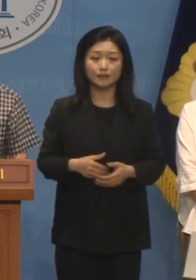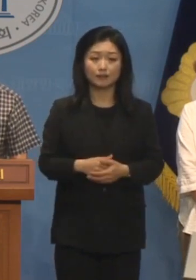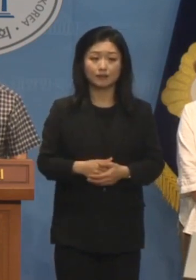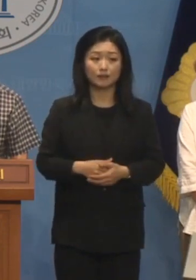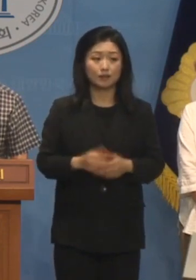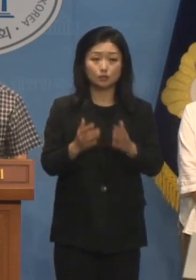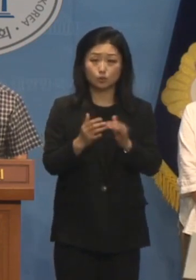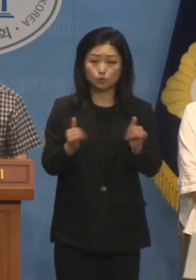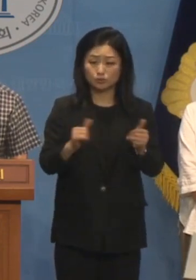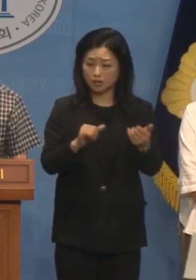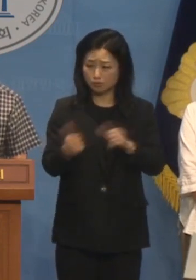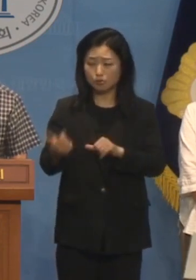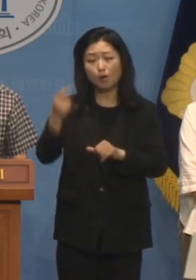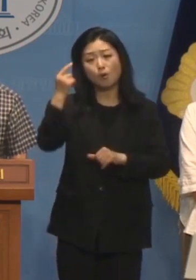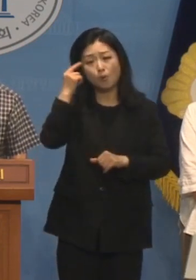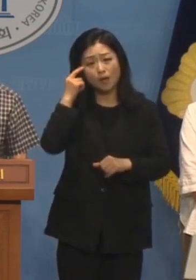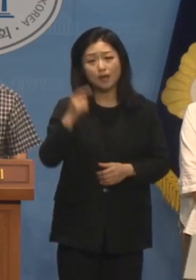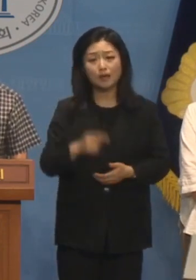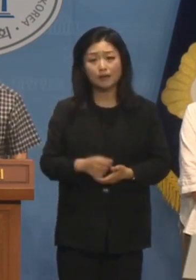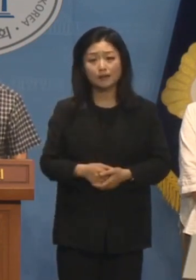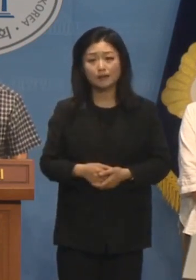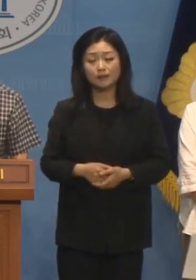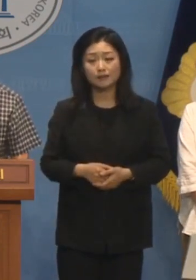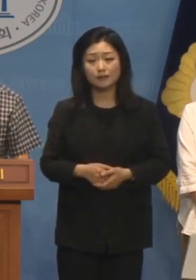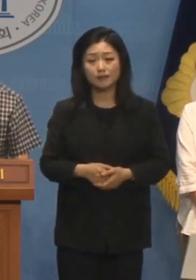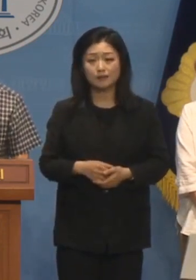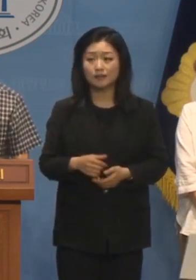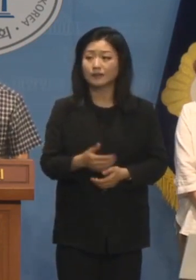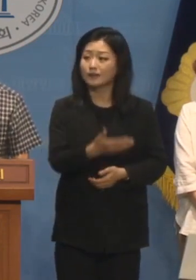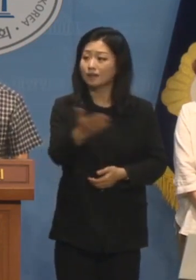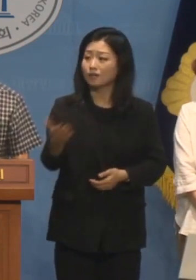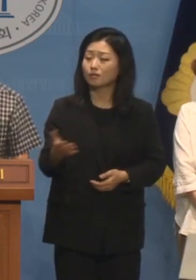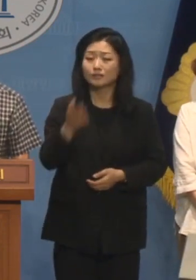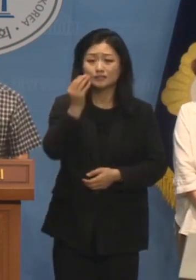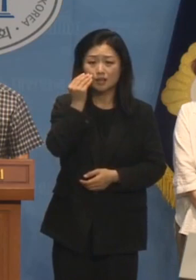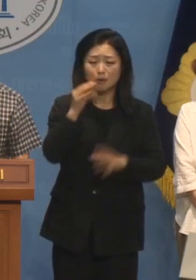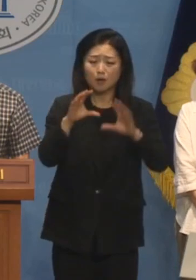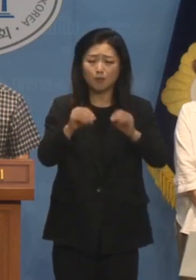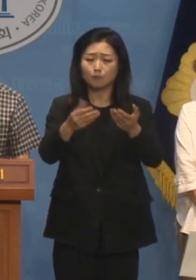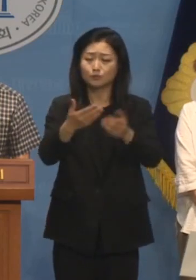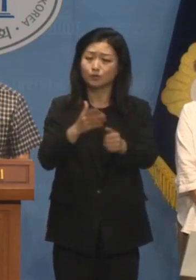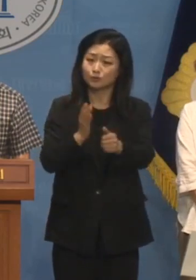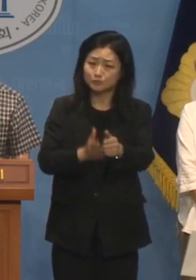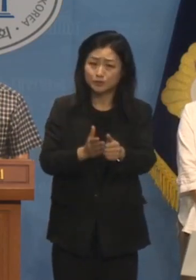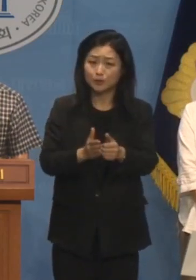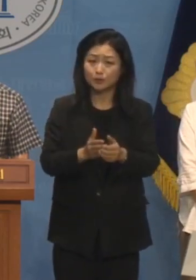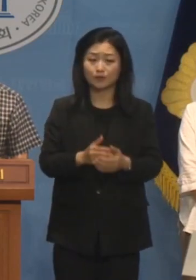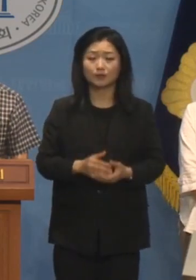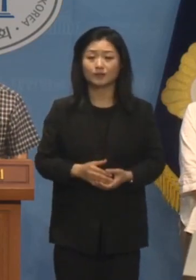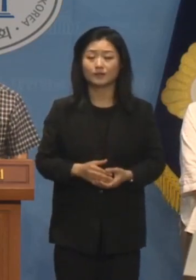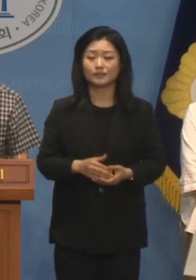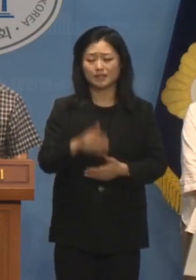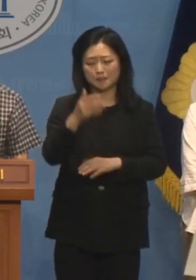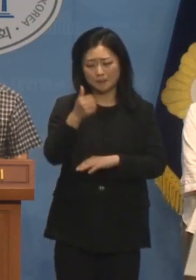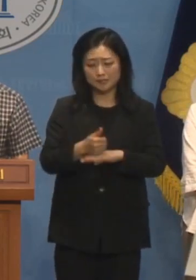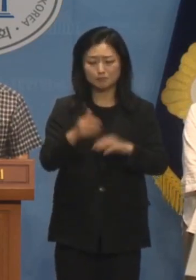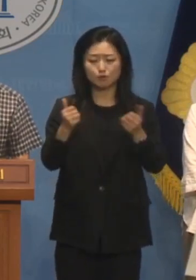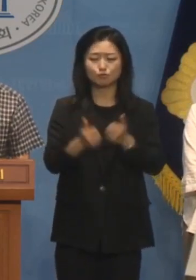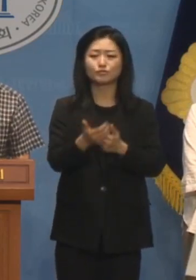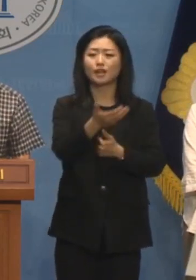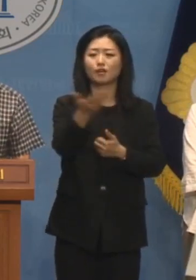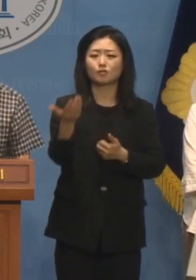왜 노동자들이 죽어가야 합니까? 그 걸음을 멈추게 할 수 있는 길은 저는 이제 마지막 국회에